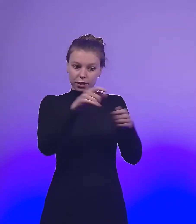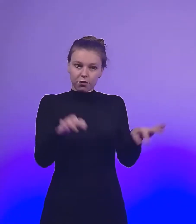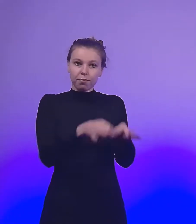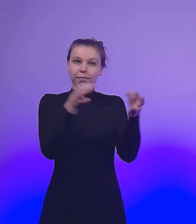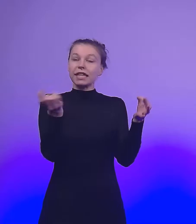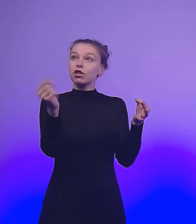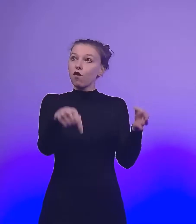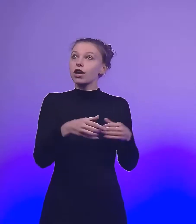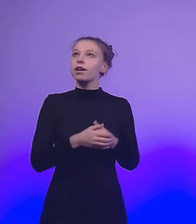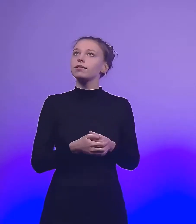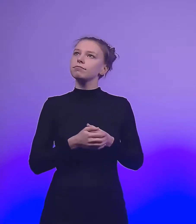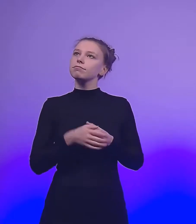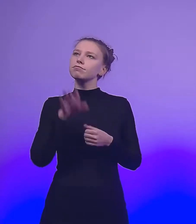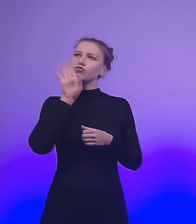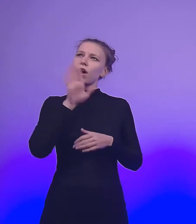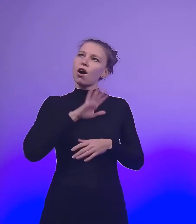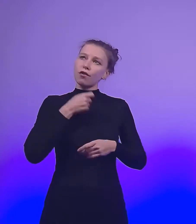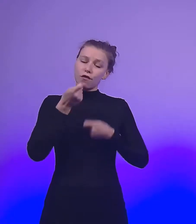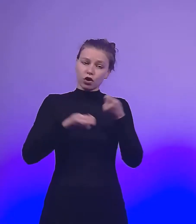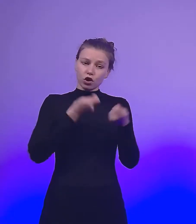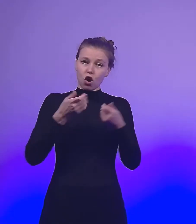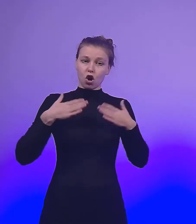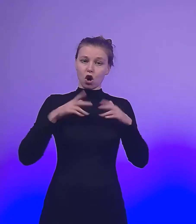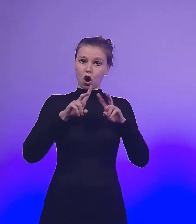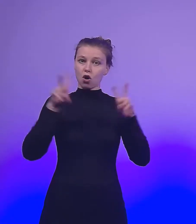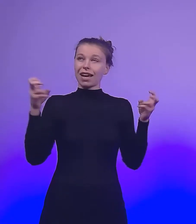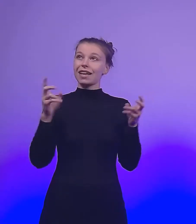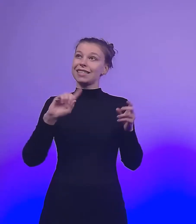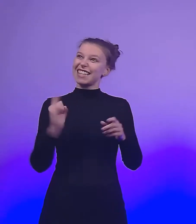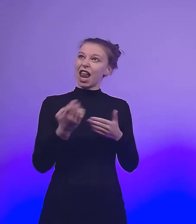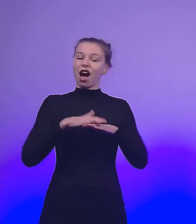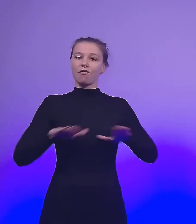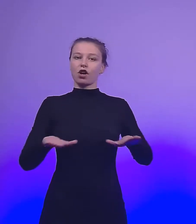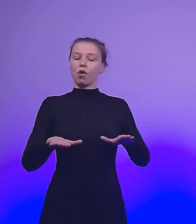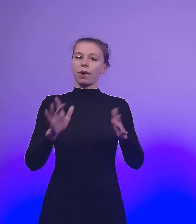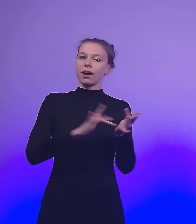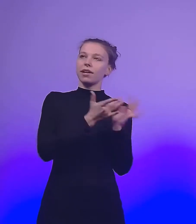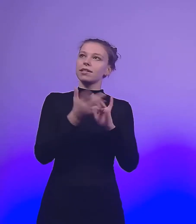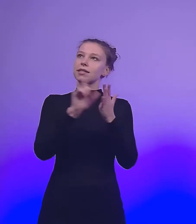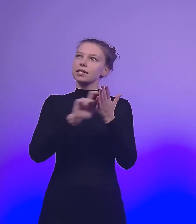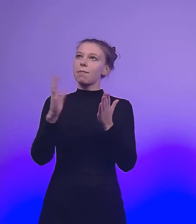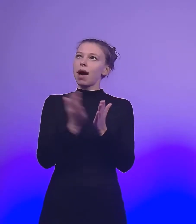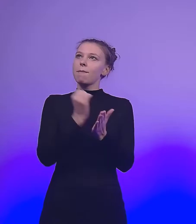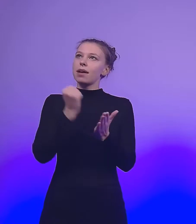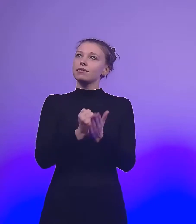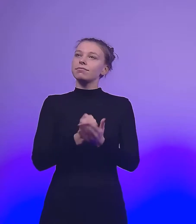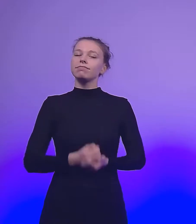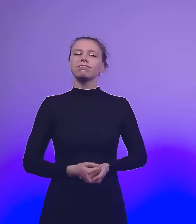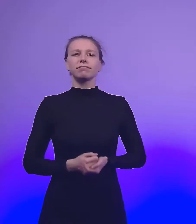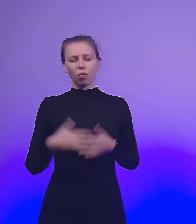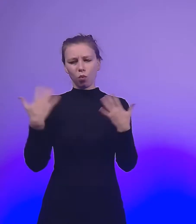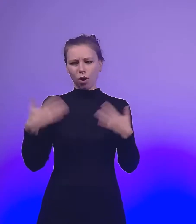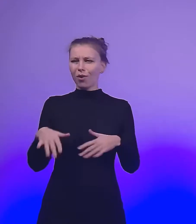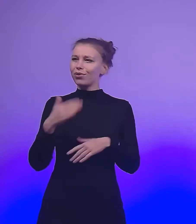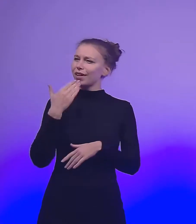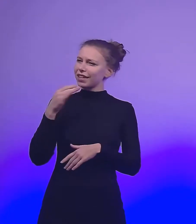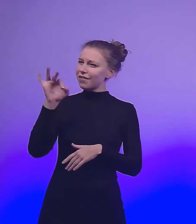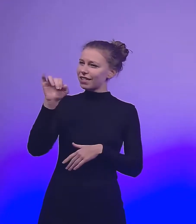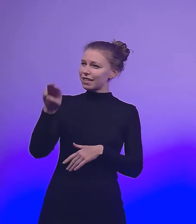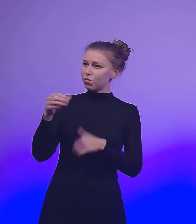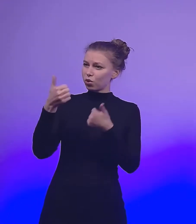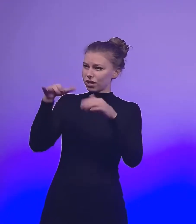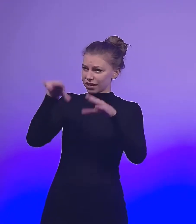Wilt zorgen dat het corona snel is afgelopen. In Jezus naam. Amen. Wauw, dank je wel Tim. Goed gedaan,